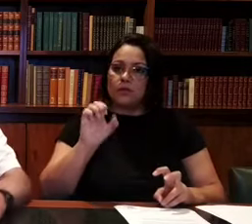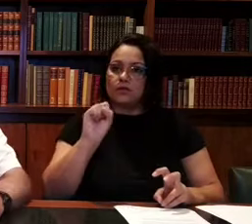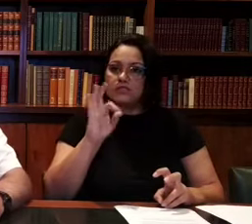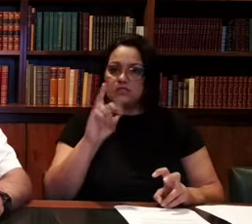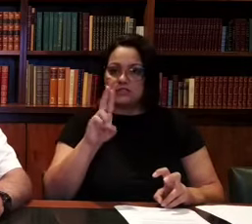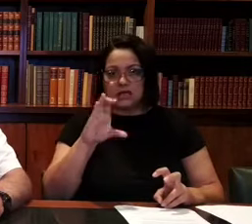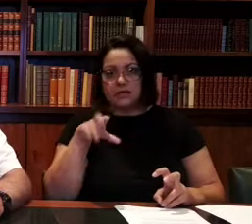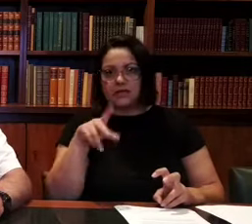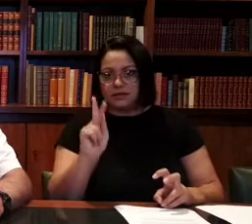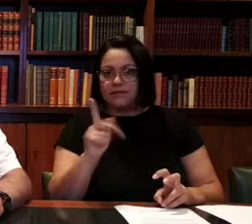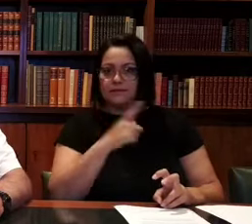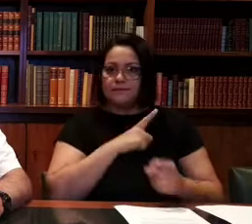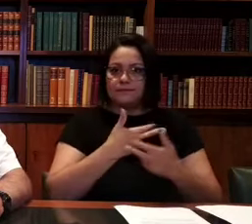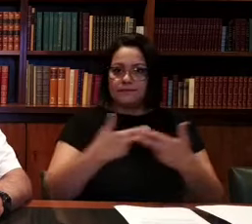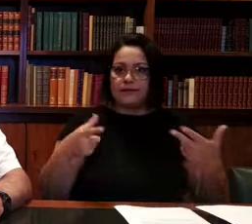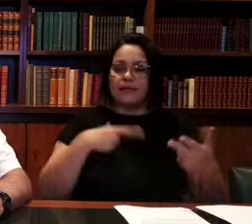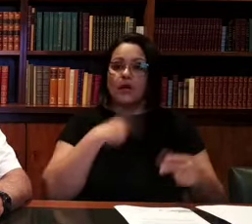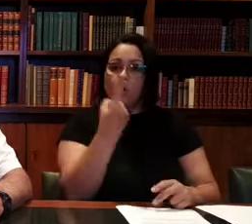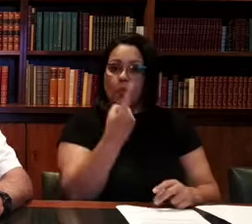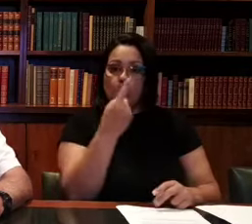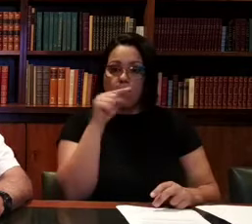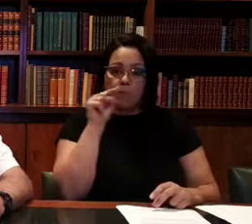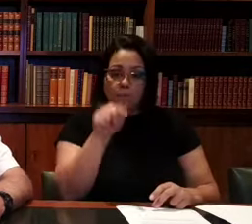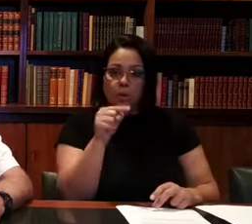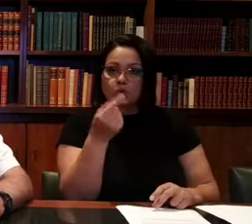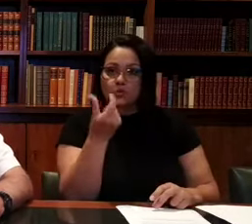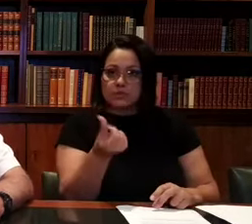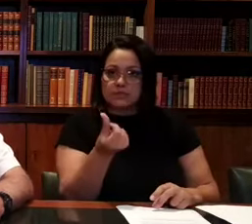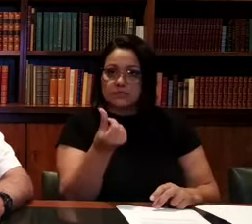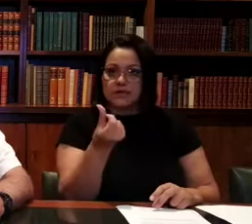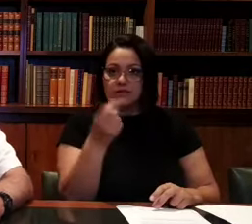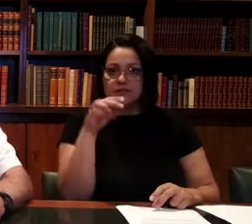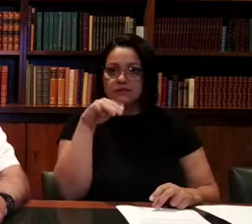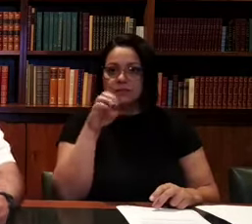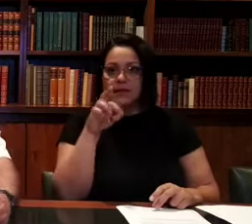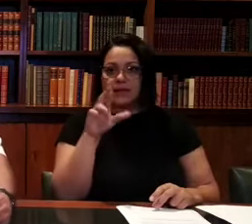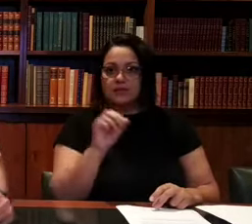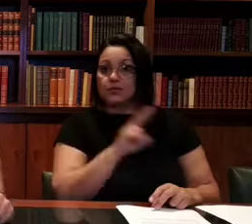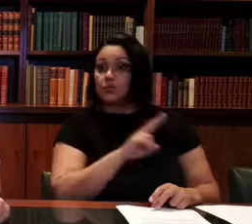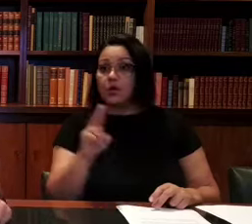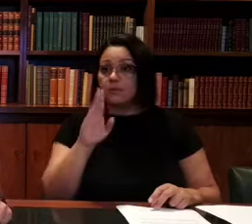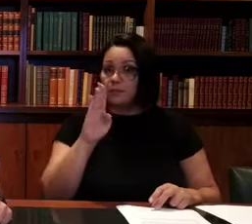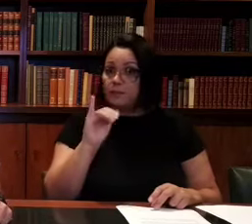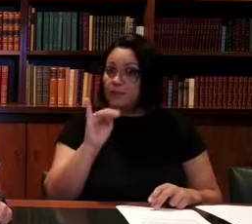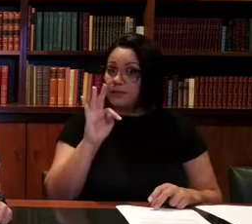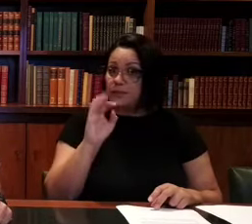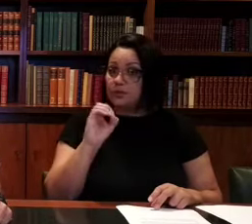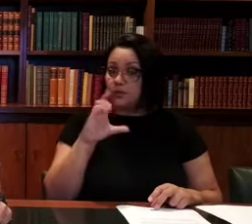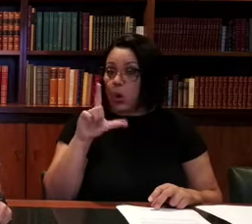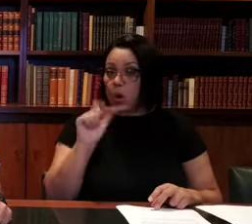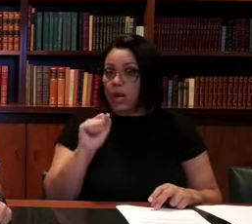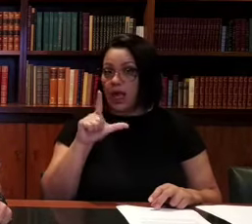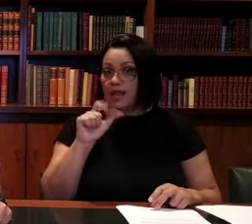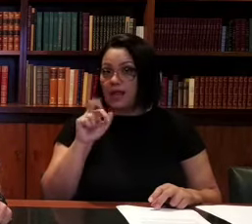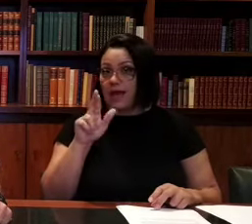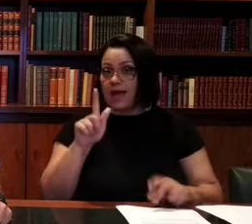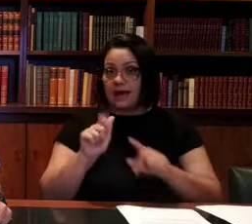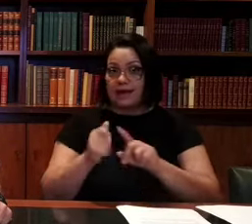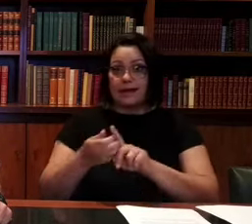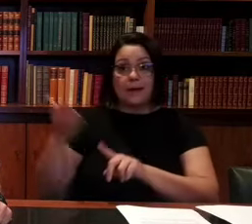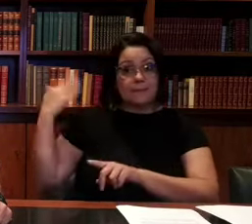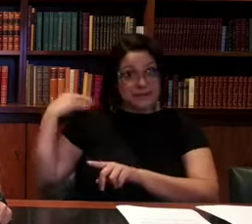bitola das ferrovias e rodovias 1.6 M até o que a gente chama de bitola lá passar dos tipos 90 cêntimos o Egito e se